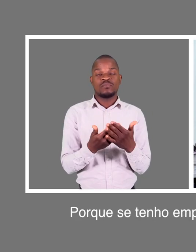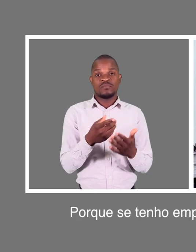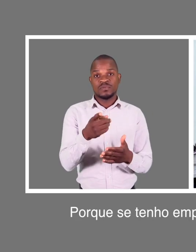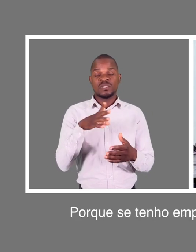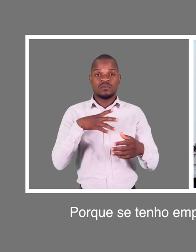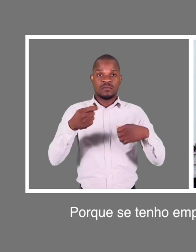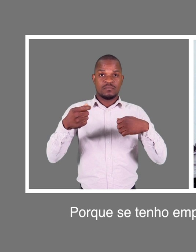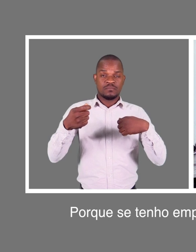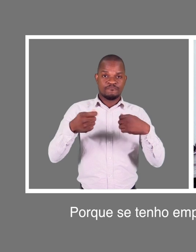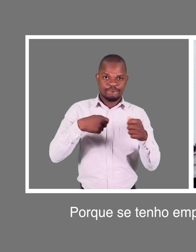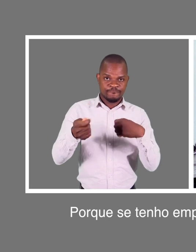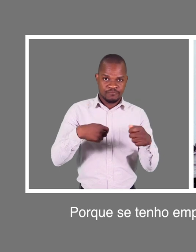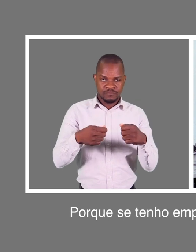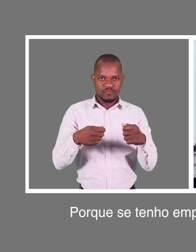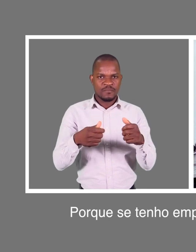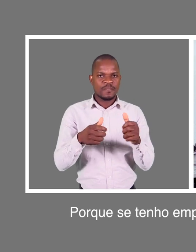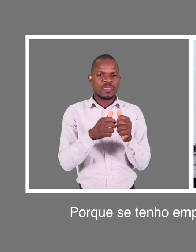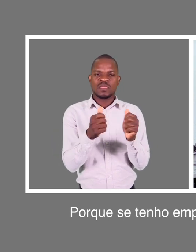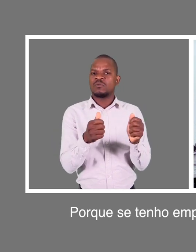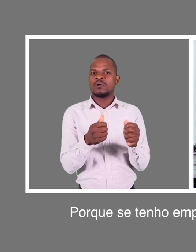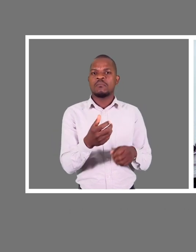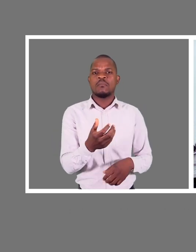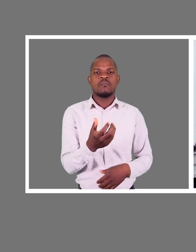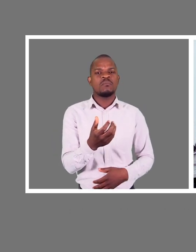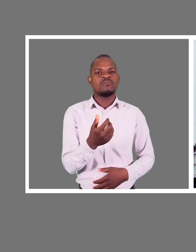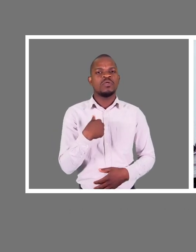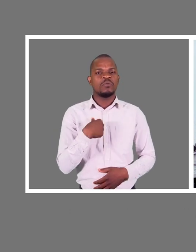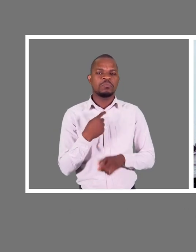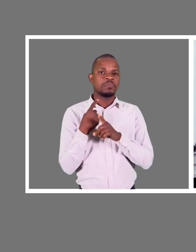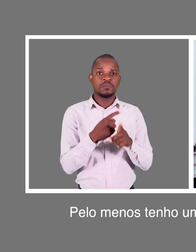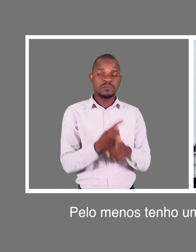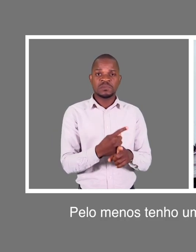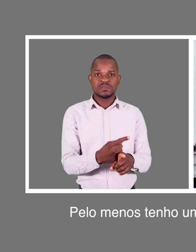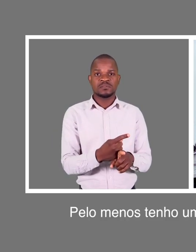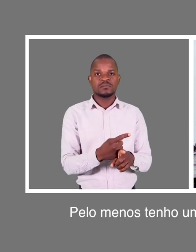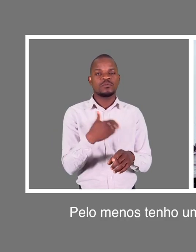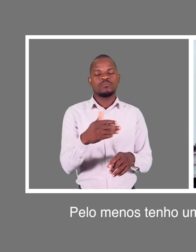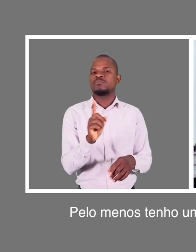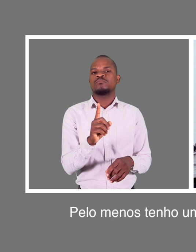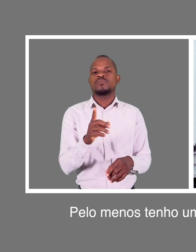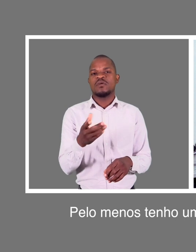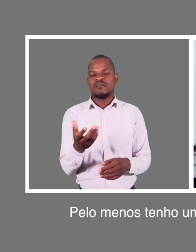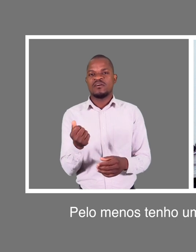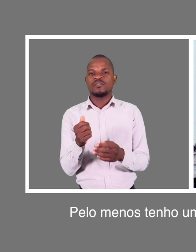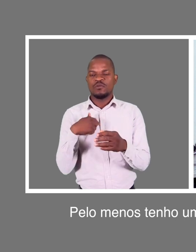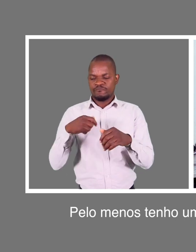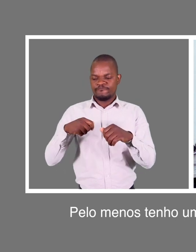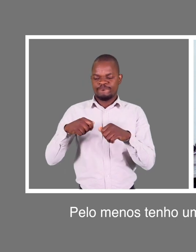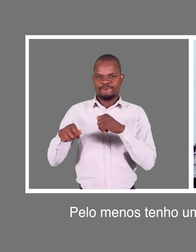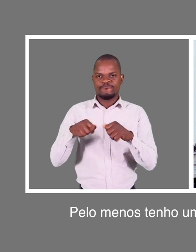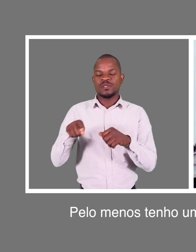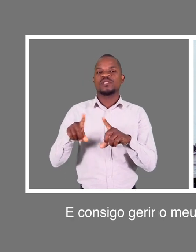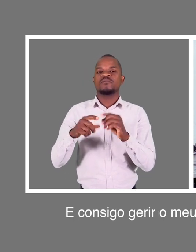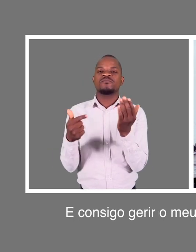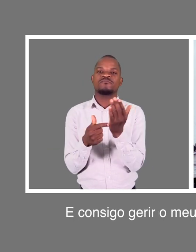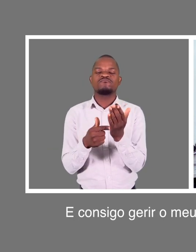bom, porque se eu tenho um empreendimento e não estou lá presente, 24, sou 24. Pelo menos, eu tenho alguém e consigo, tenho um sistema que consiga me